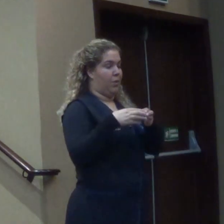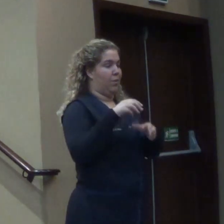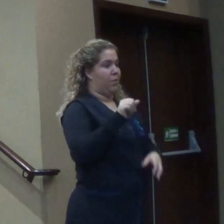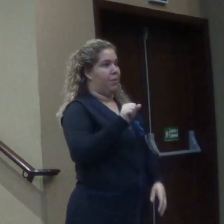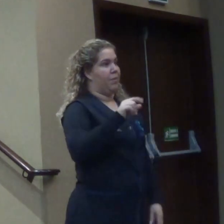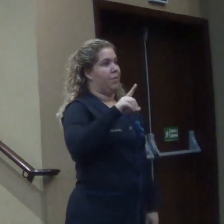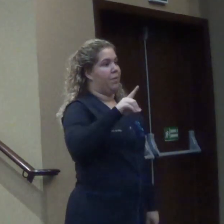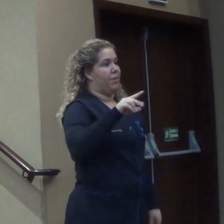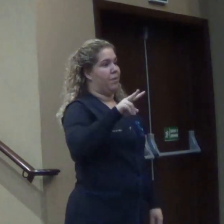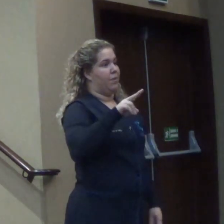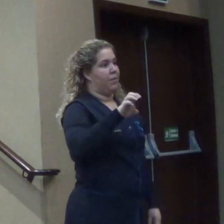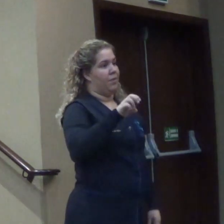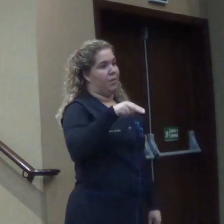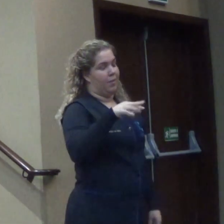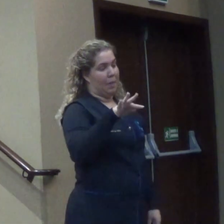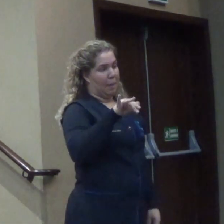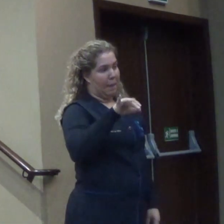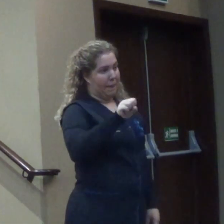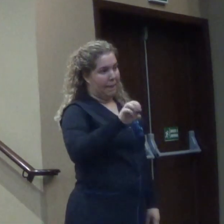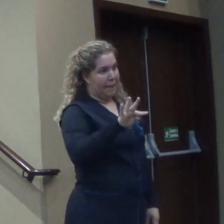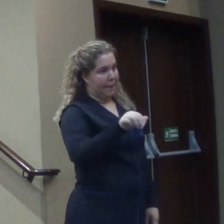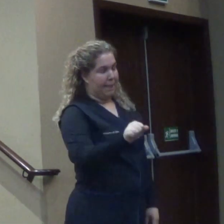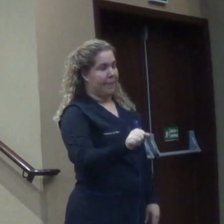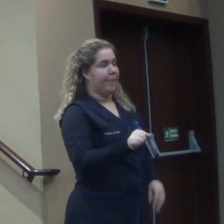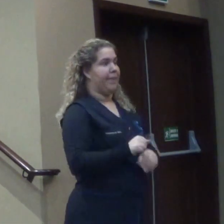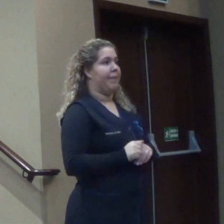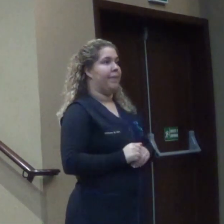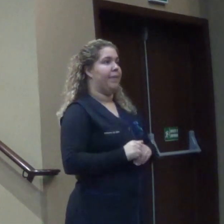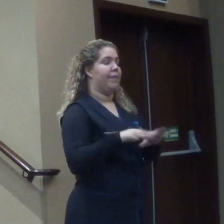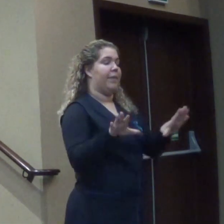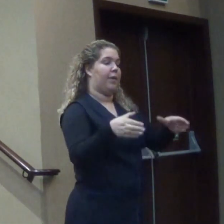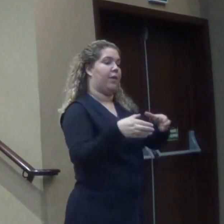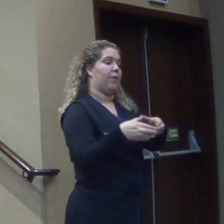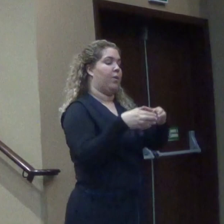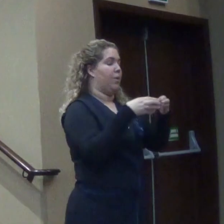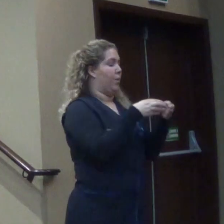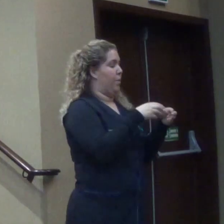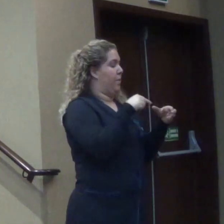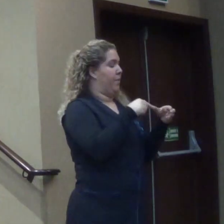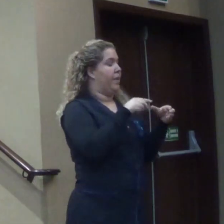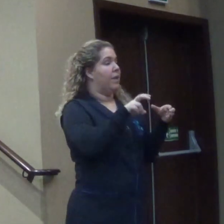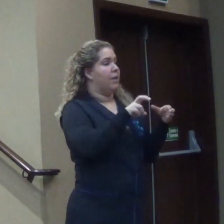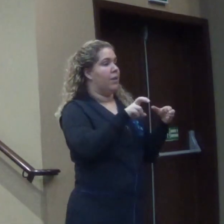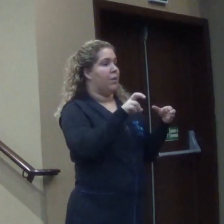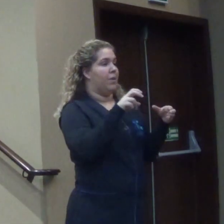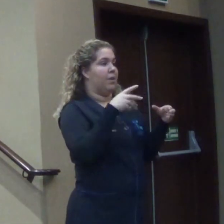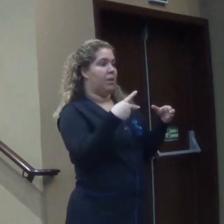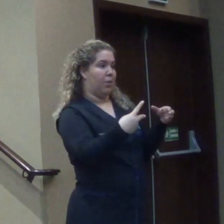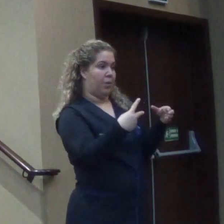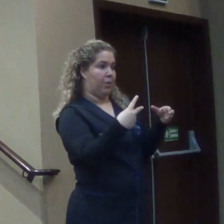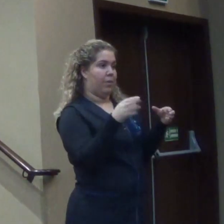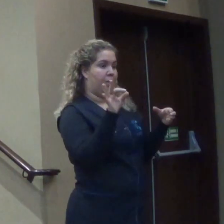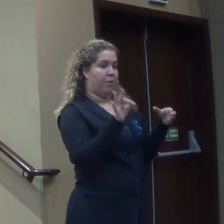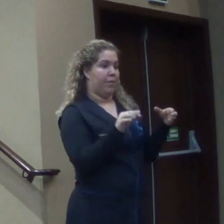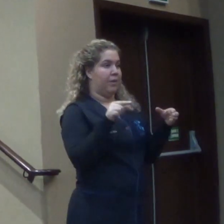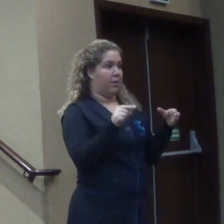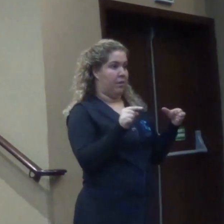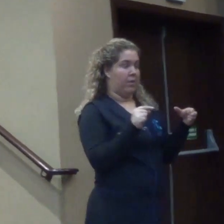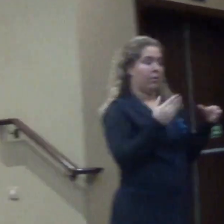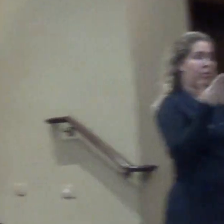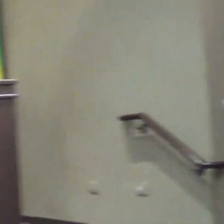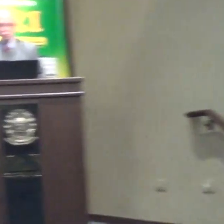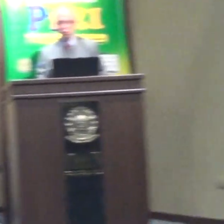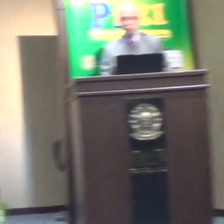72 a 96. Desses, 52% eram vegetarianos e 48% eram carnívoros.